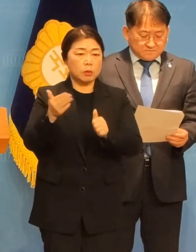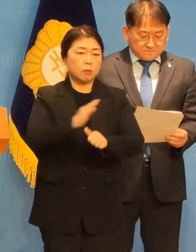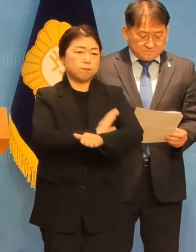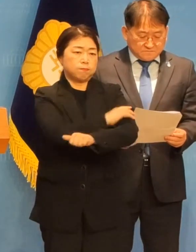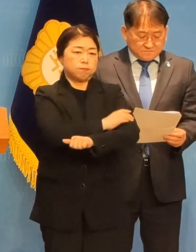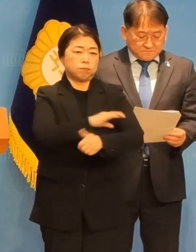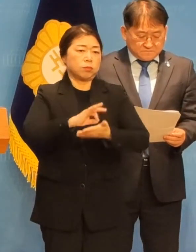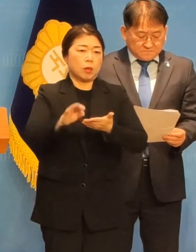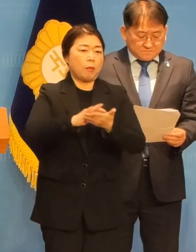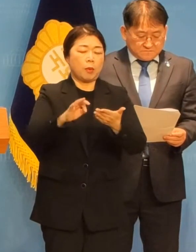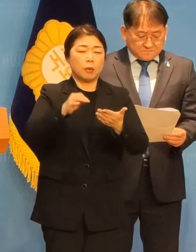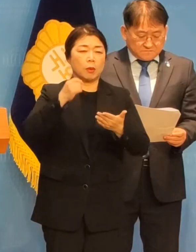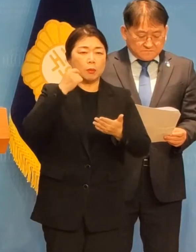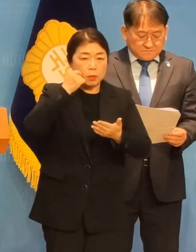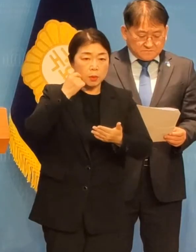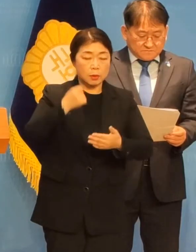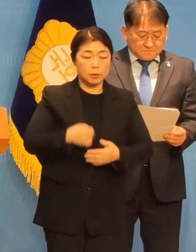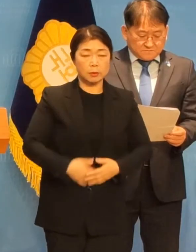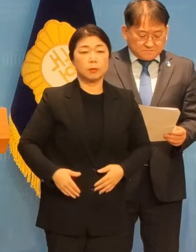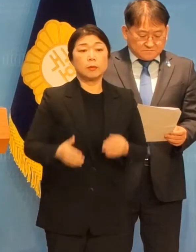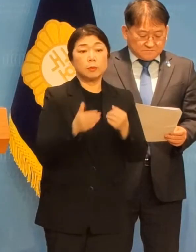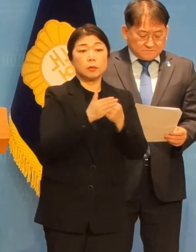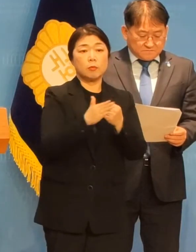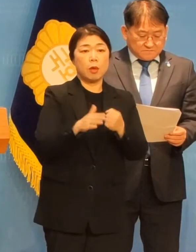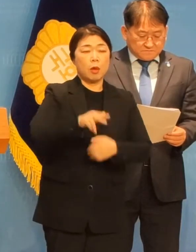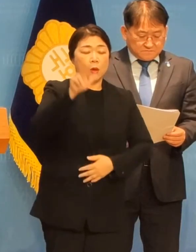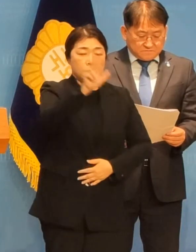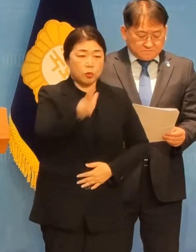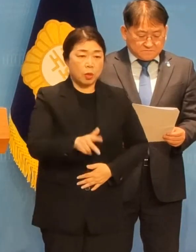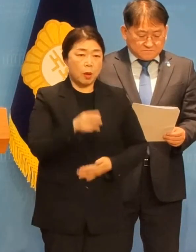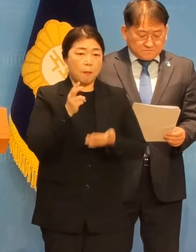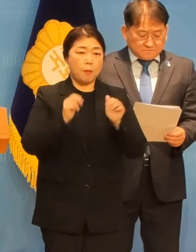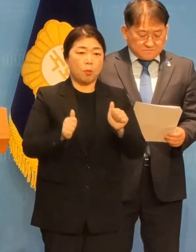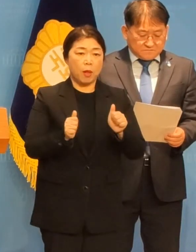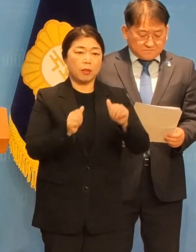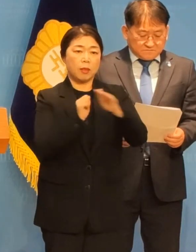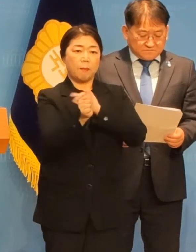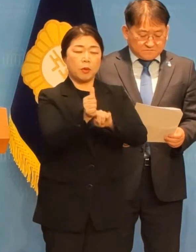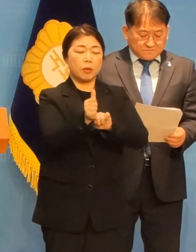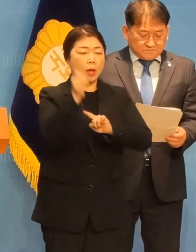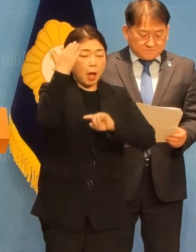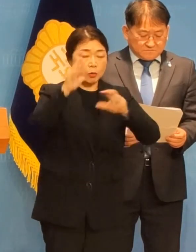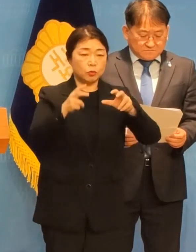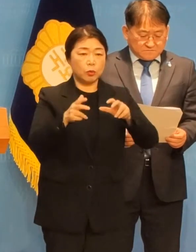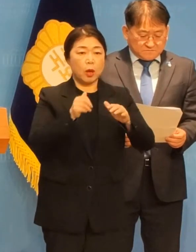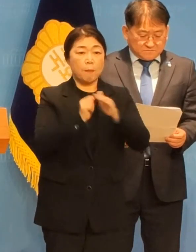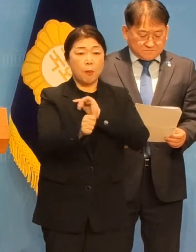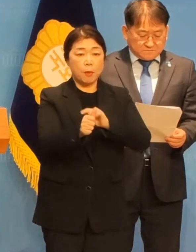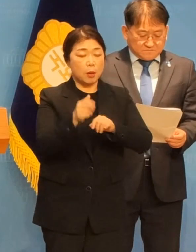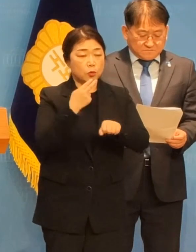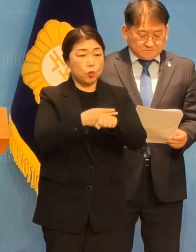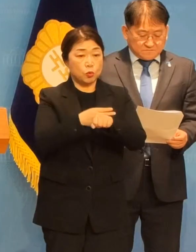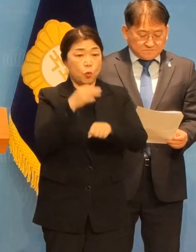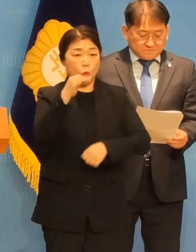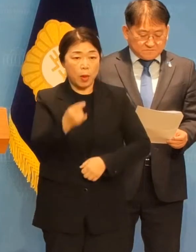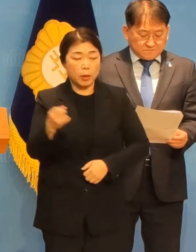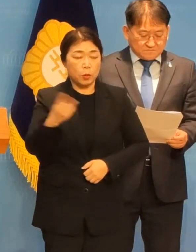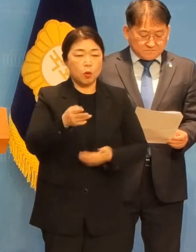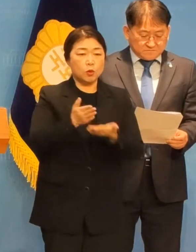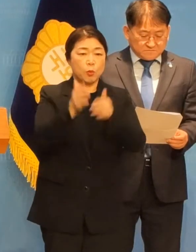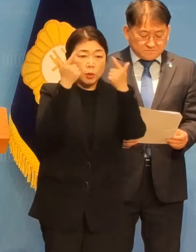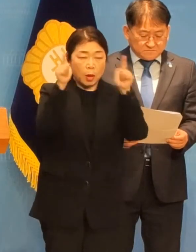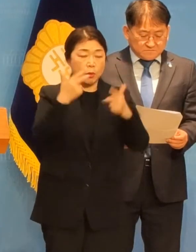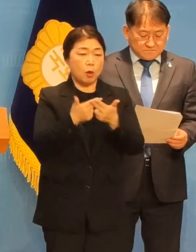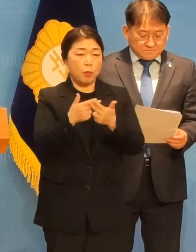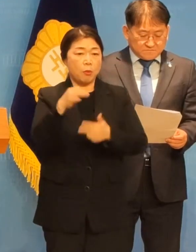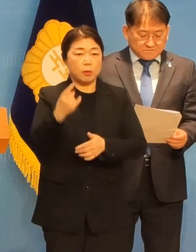됩니다. 따라서 전국 법관 대표회의, 한국 법학교수회, 법학전문대학원